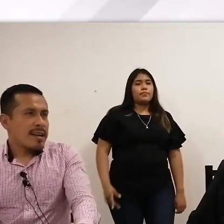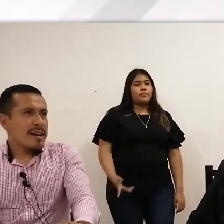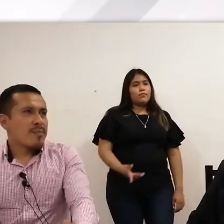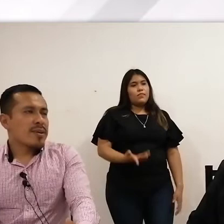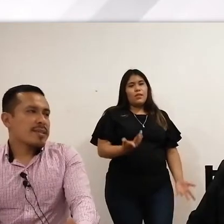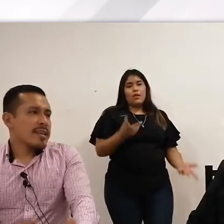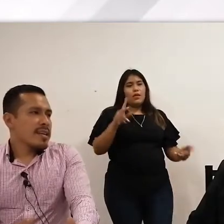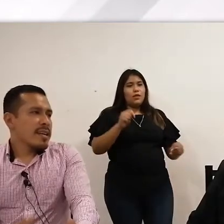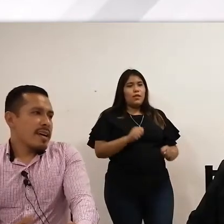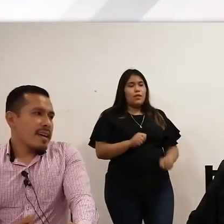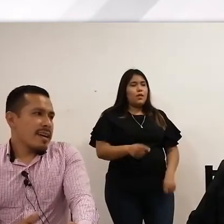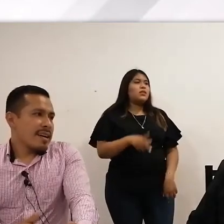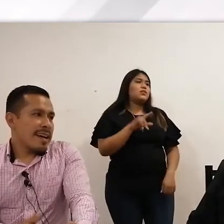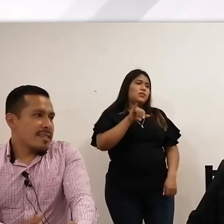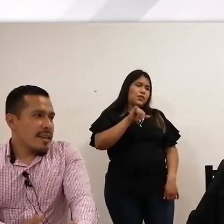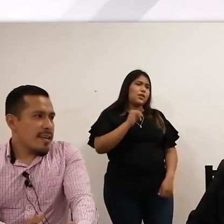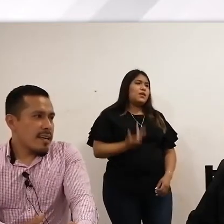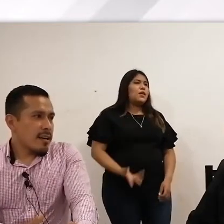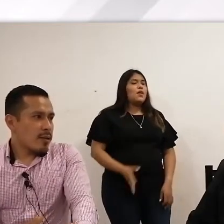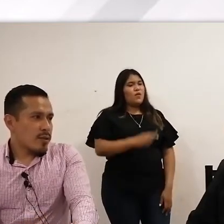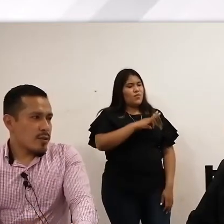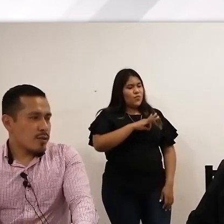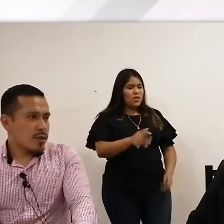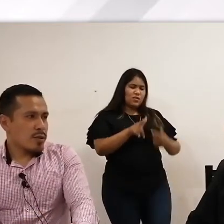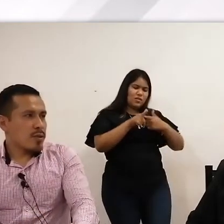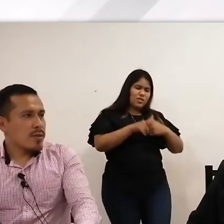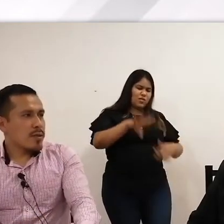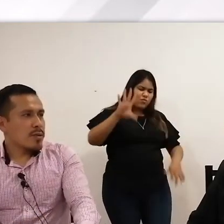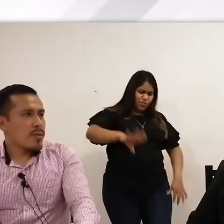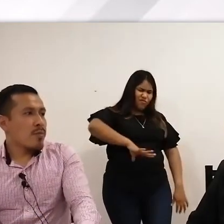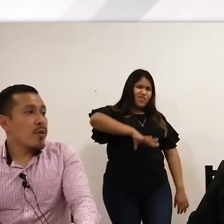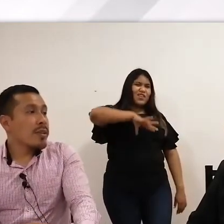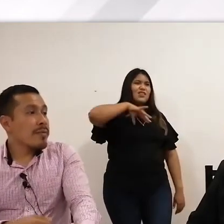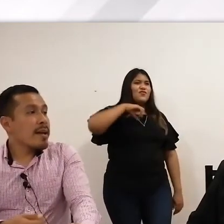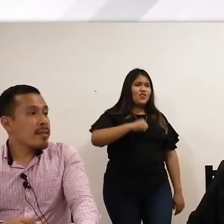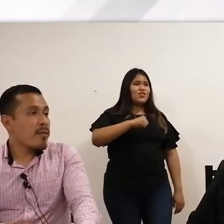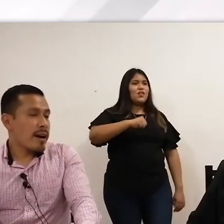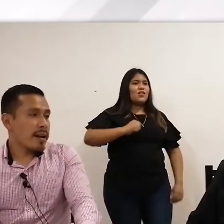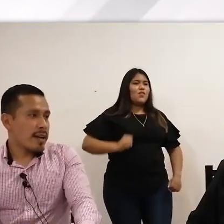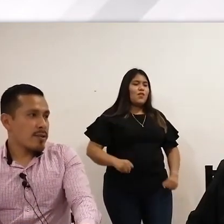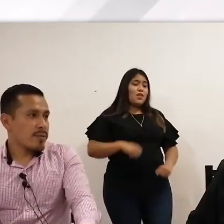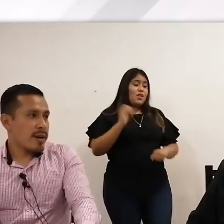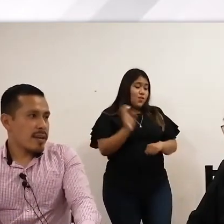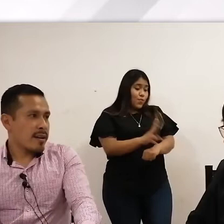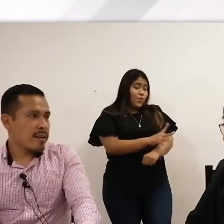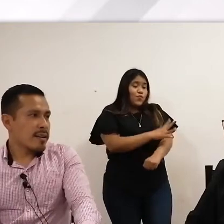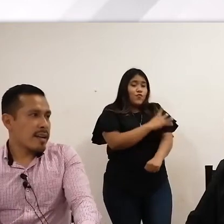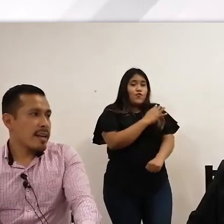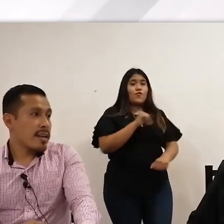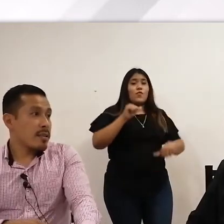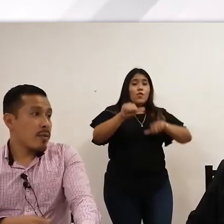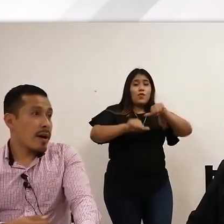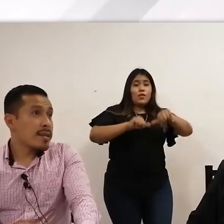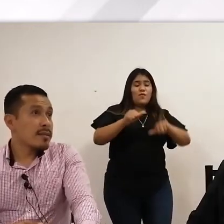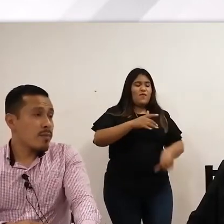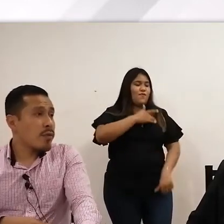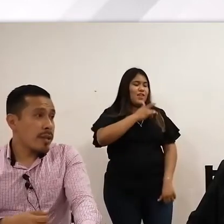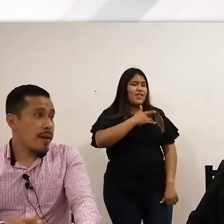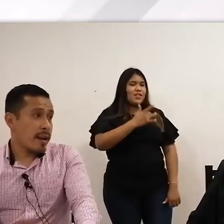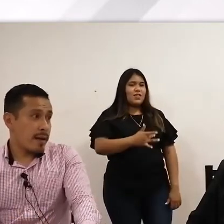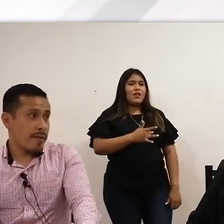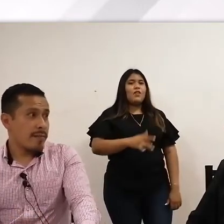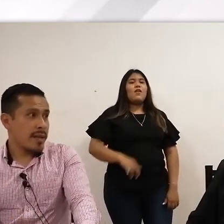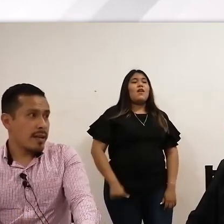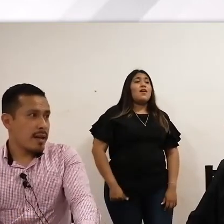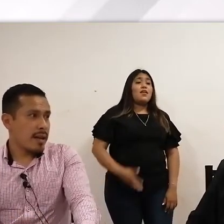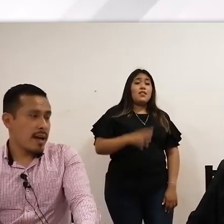Entonces, pues sí, es seguirlos nosotros motivando a que ellos vayan queriendo más,